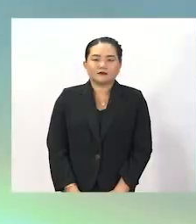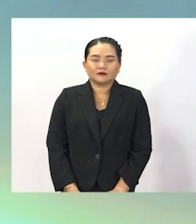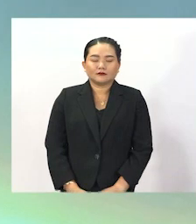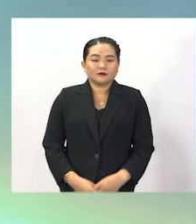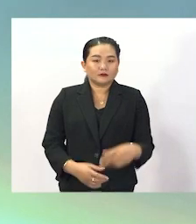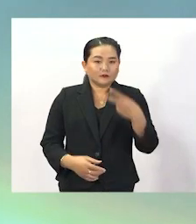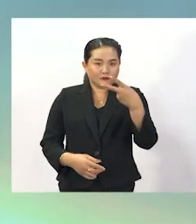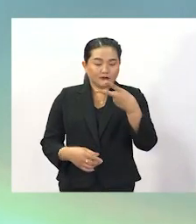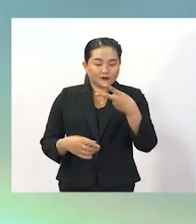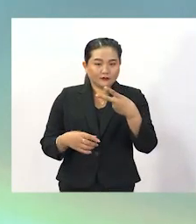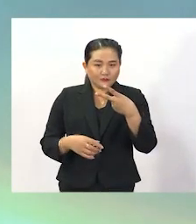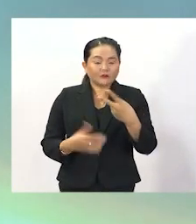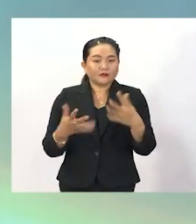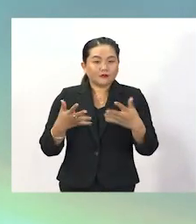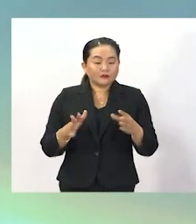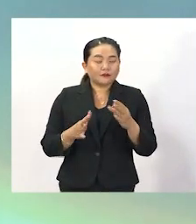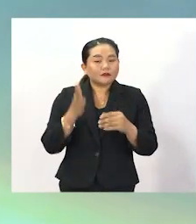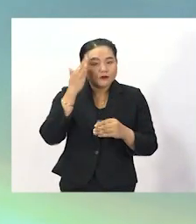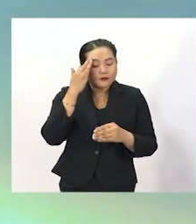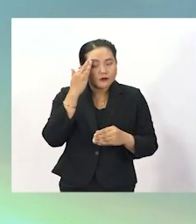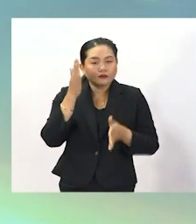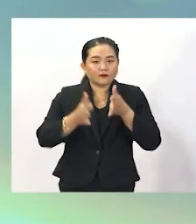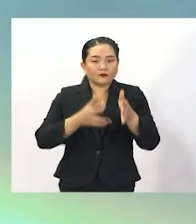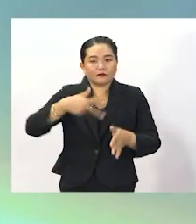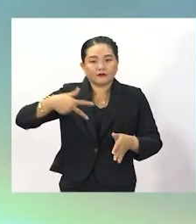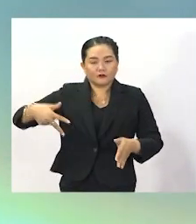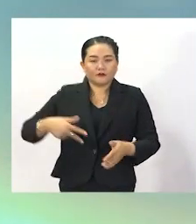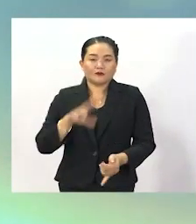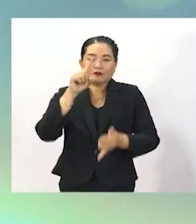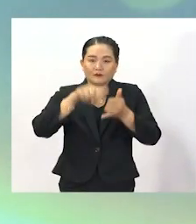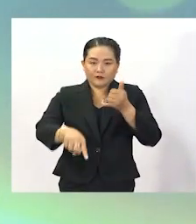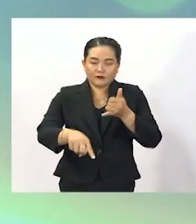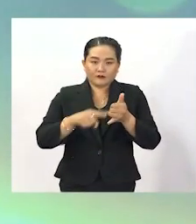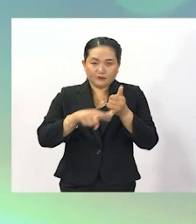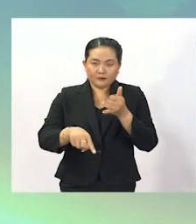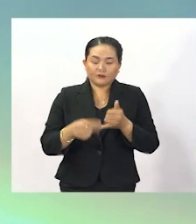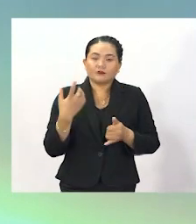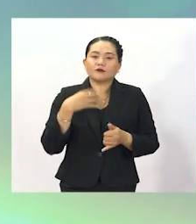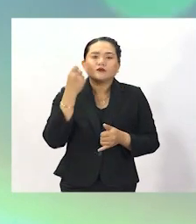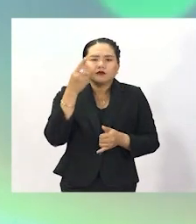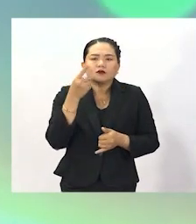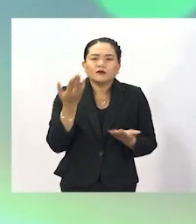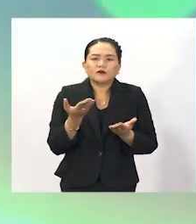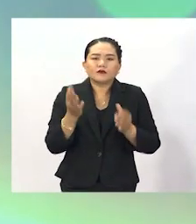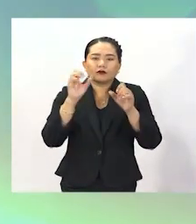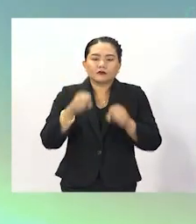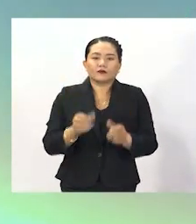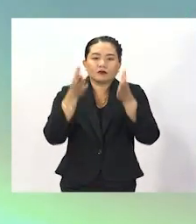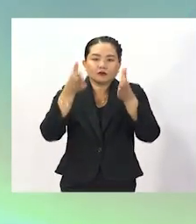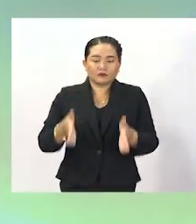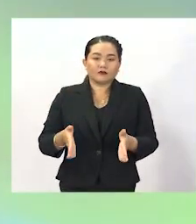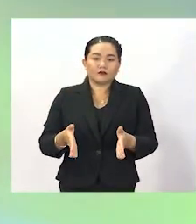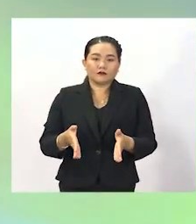បាទអស់ពីរវគ្គហើយដែលយើងបានស្វែងយល់អំពីភាសាសញ្ញានៅវគ្គចុងក្រោយនេះយើងចង់ដឹងថាតើអ្នកដែល